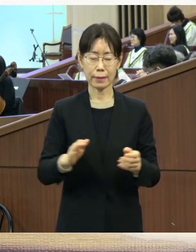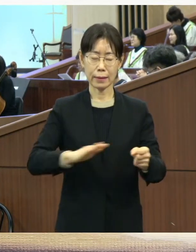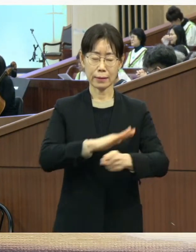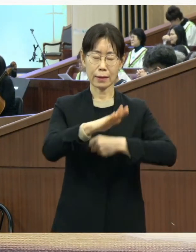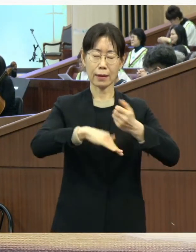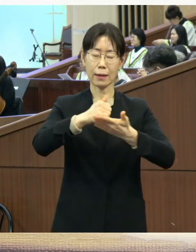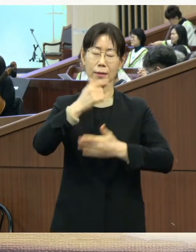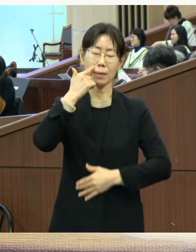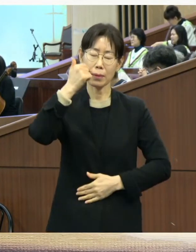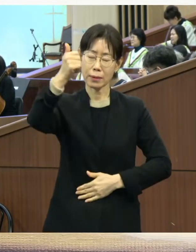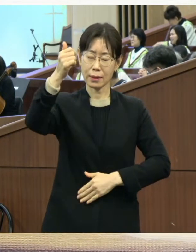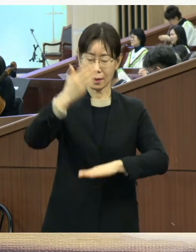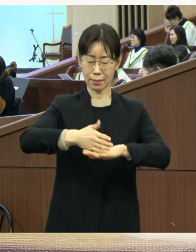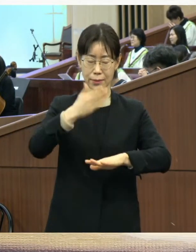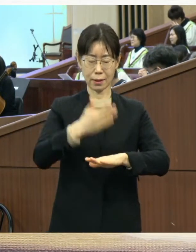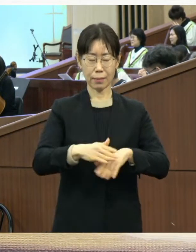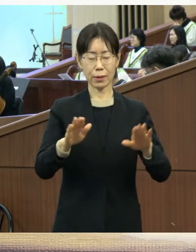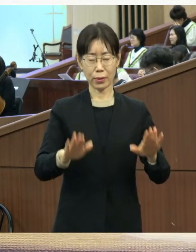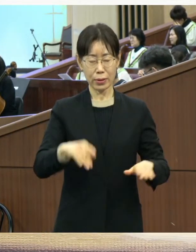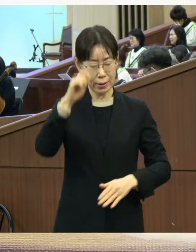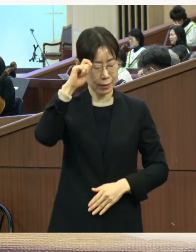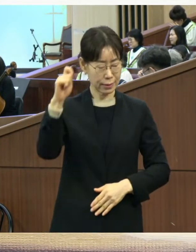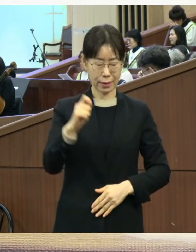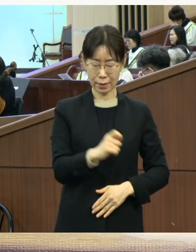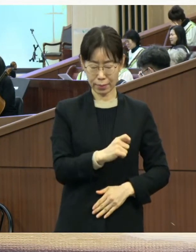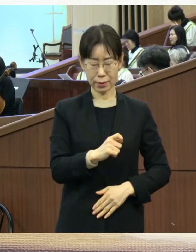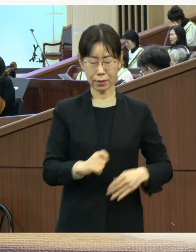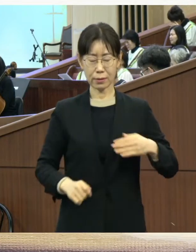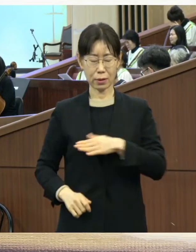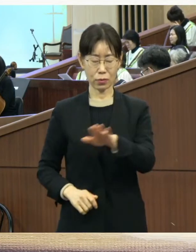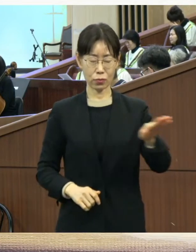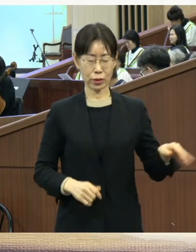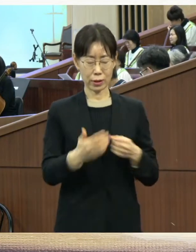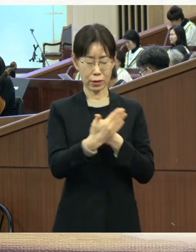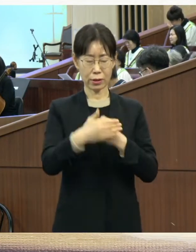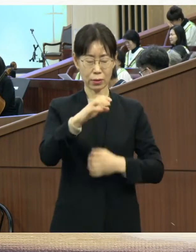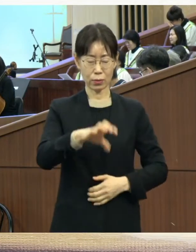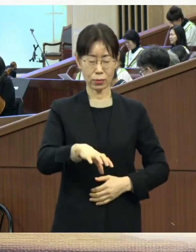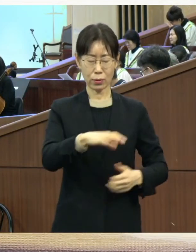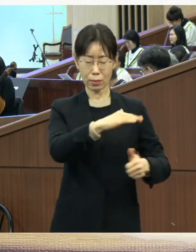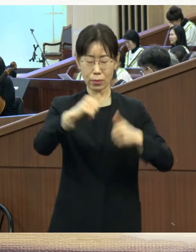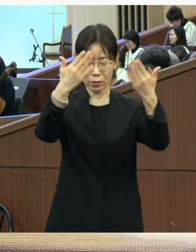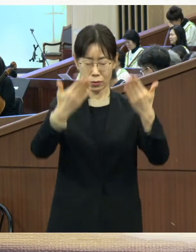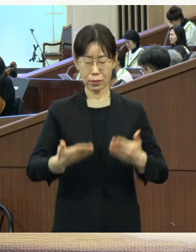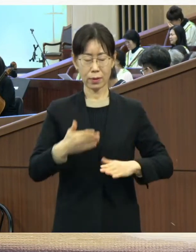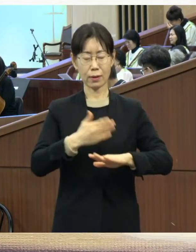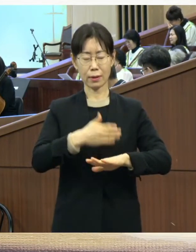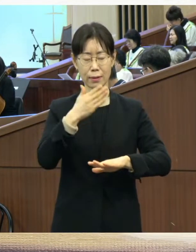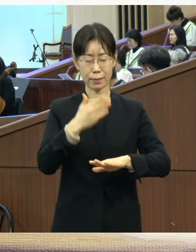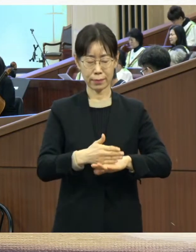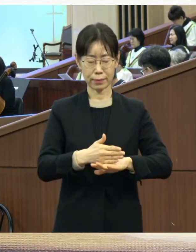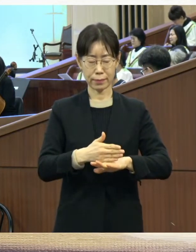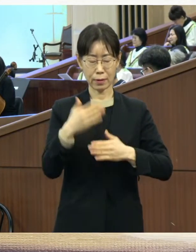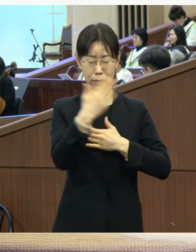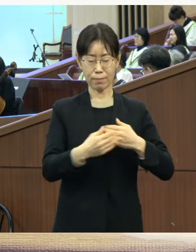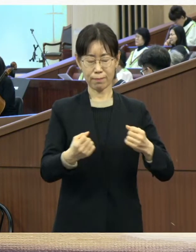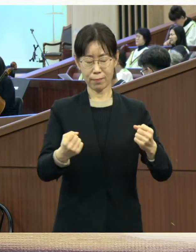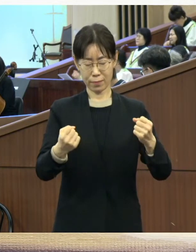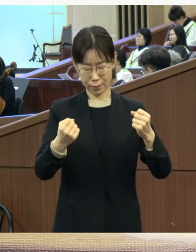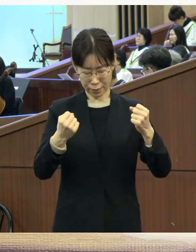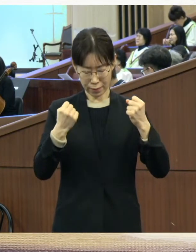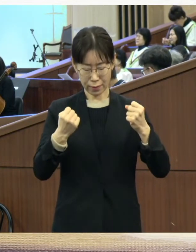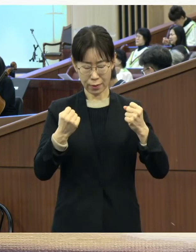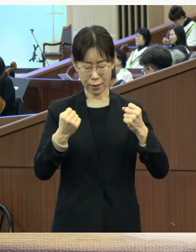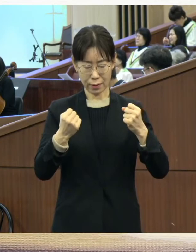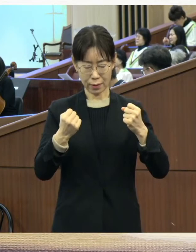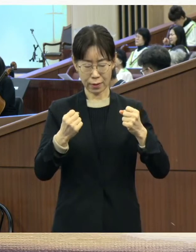살아계신 아버지 하나님 감사합니다. 오늘 새벽에도 우리를 은혜의 자리를 불러주시니 감사합니다. 건강한 몸으로